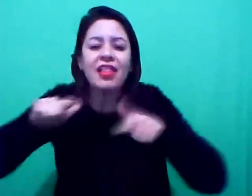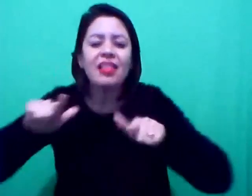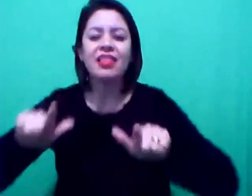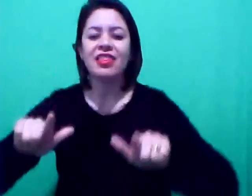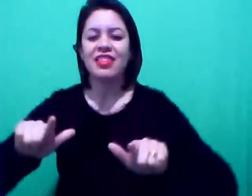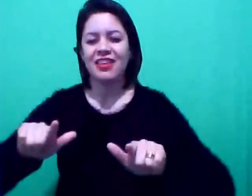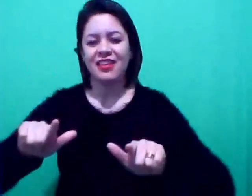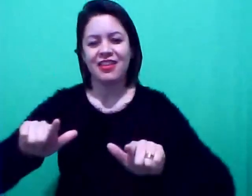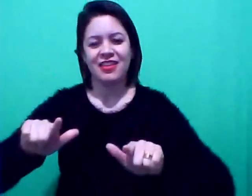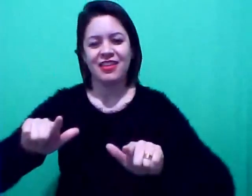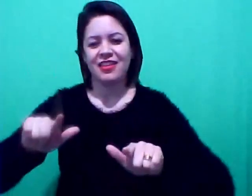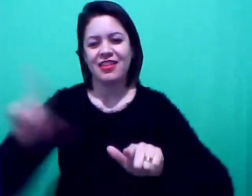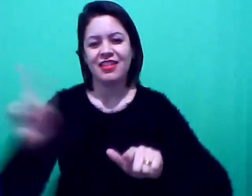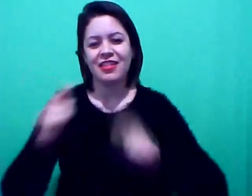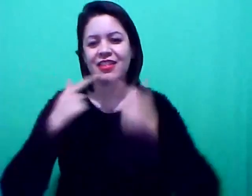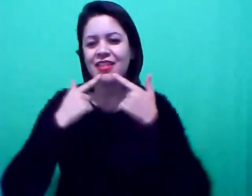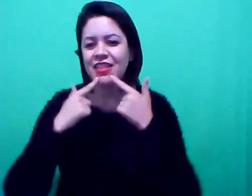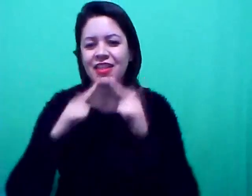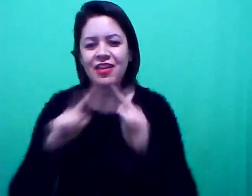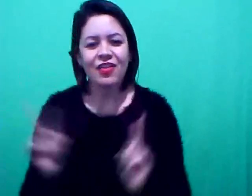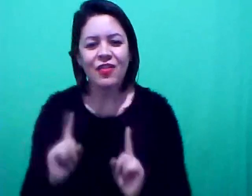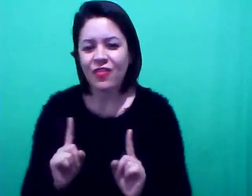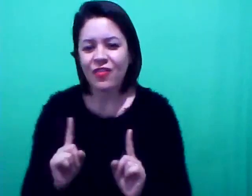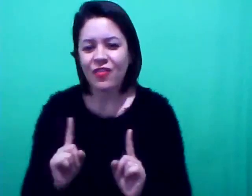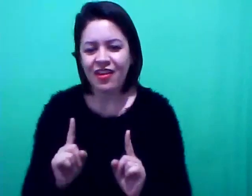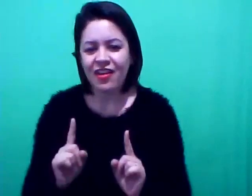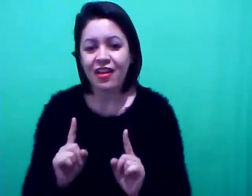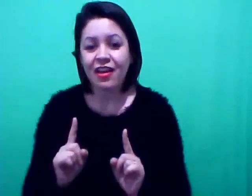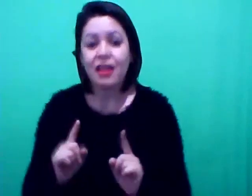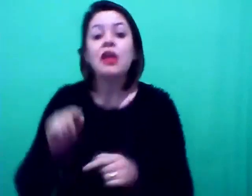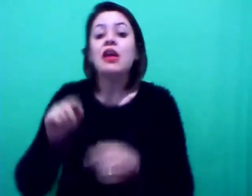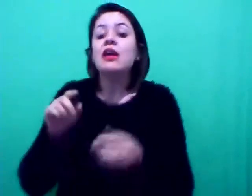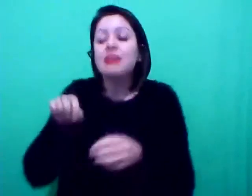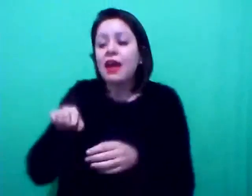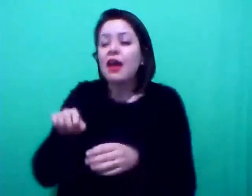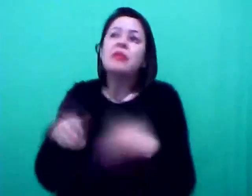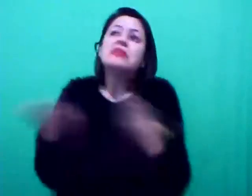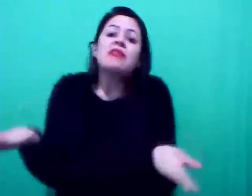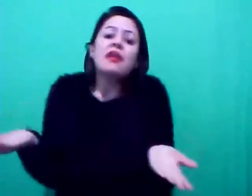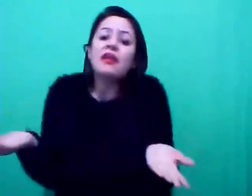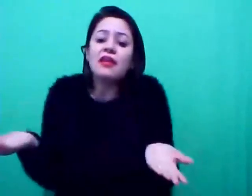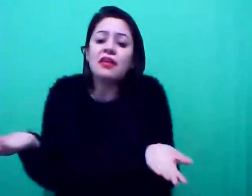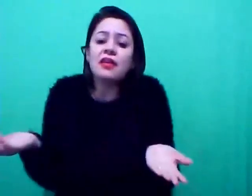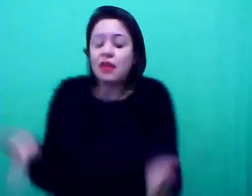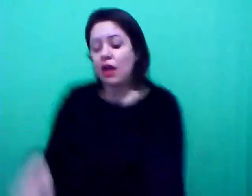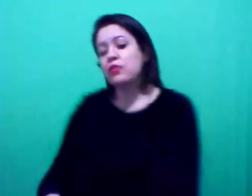A língua se mexendo, não vai ter uma língua. Não é uma língua oficial dele. Ele vai, não